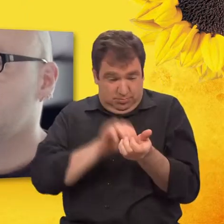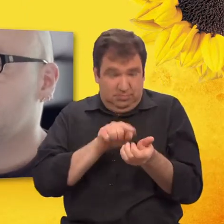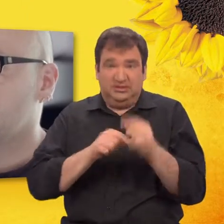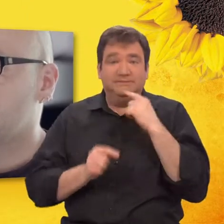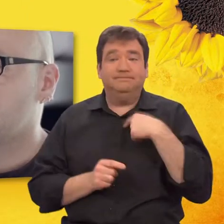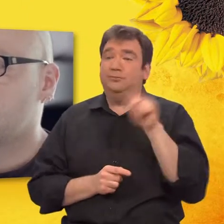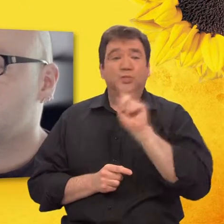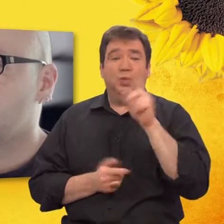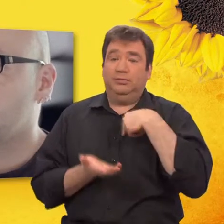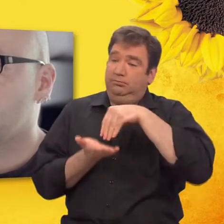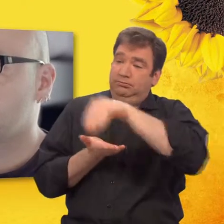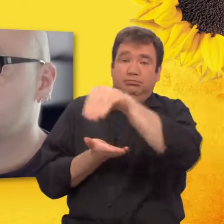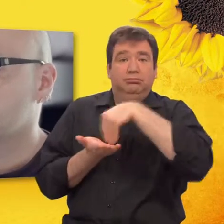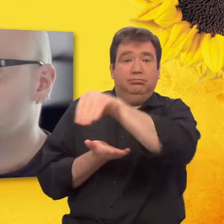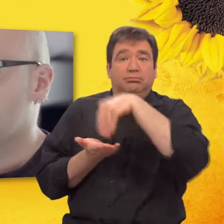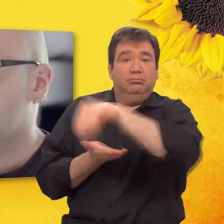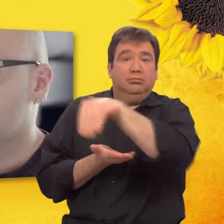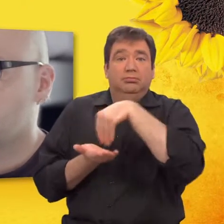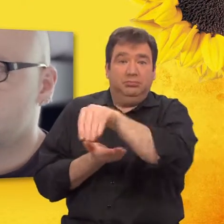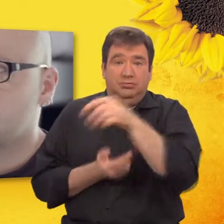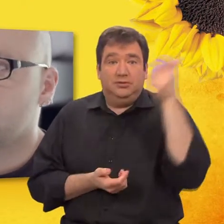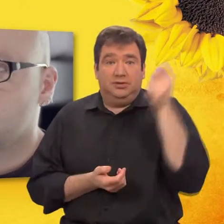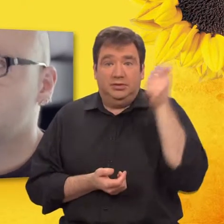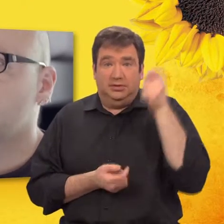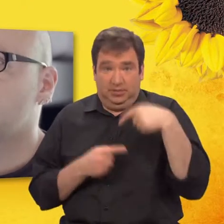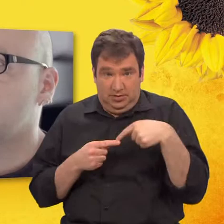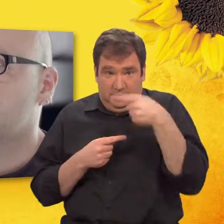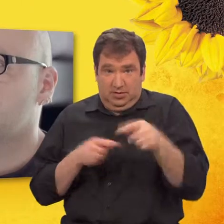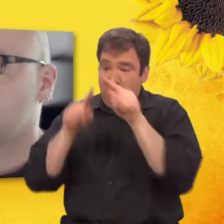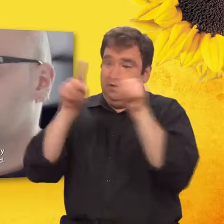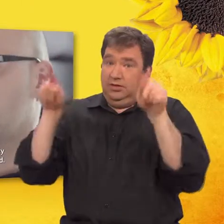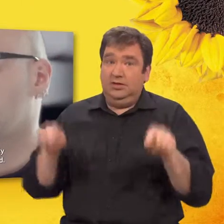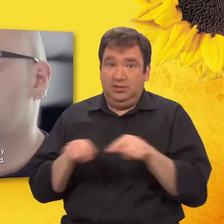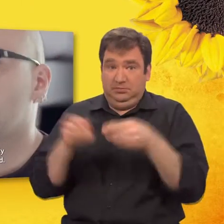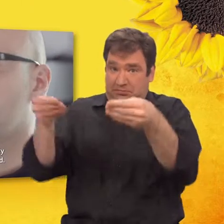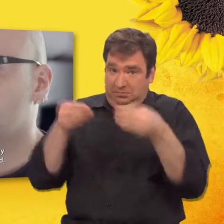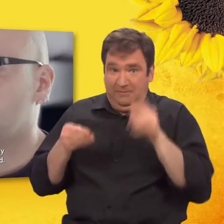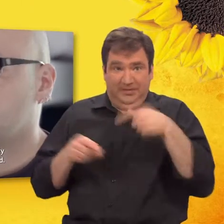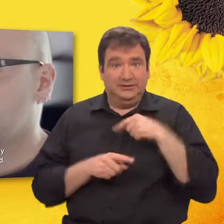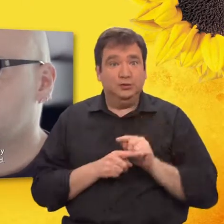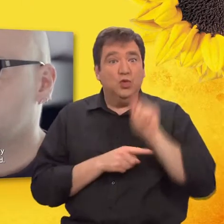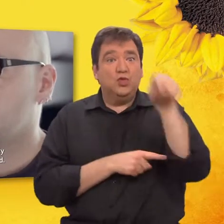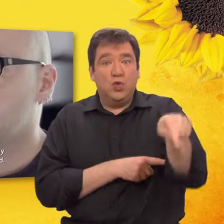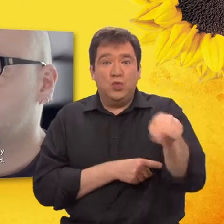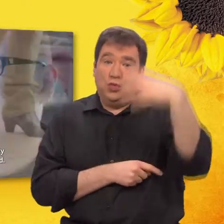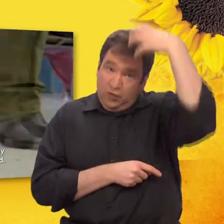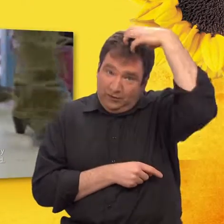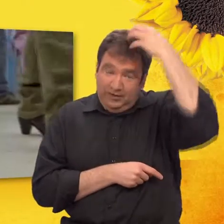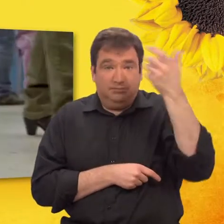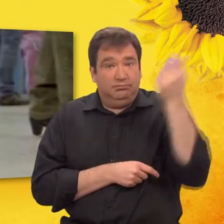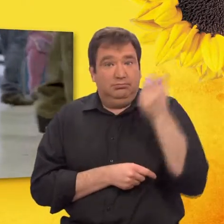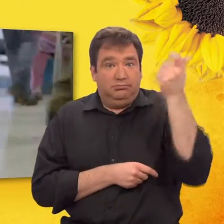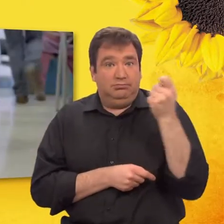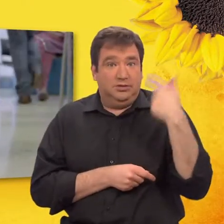Social diciendo que ya no estaba cotizando. Y luego ya al día siguiente me llegó un burofax diciendo que, bueno, pues eso, que no me presentara ahí, que ya no trabajaba para